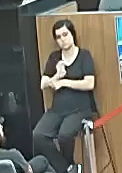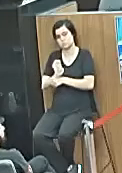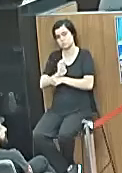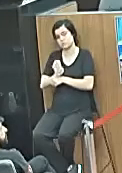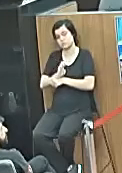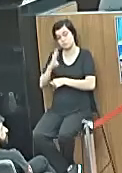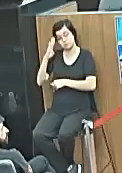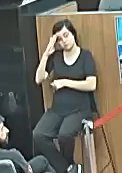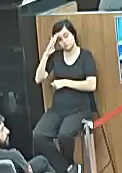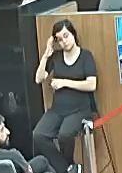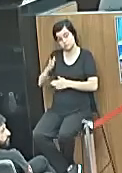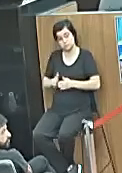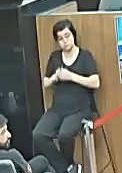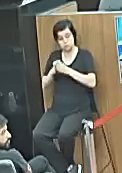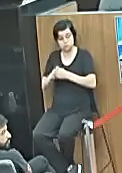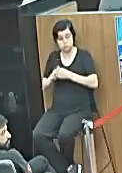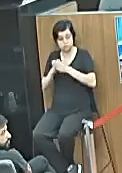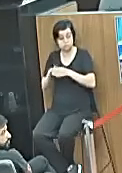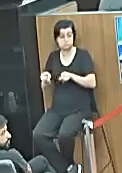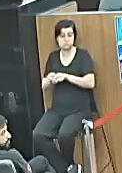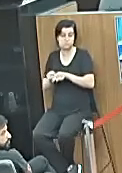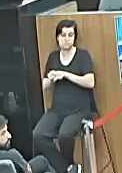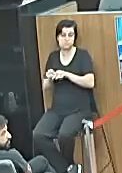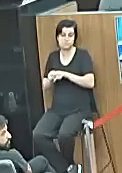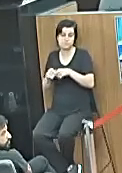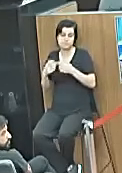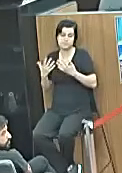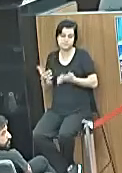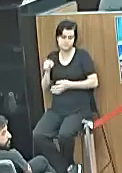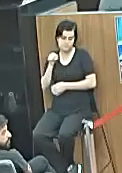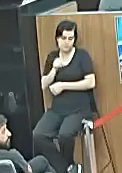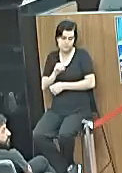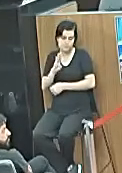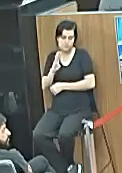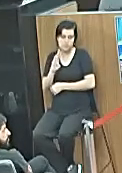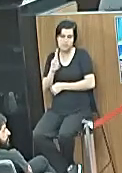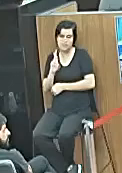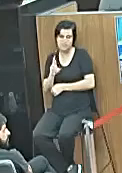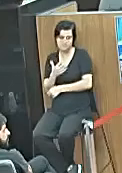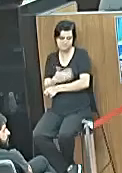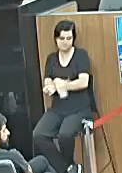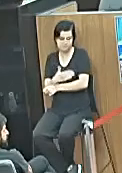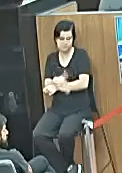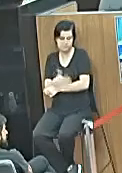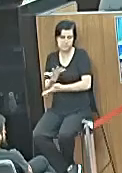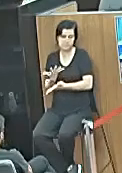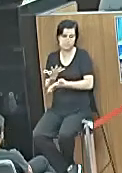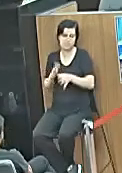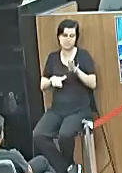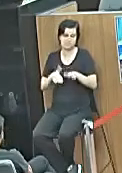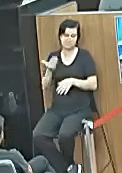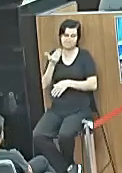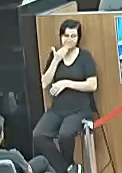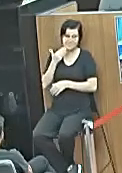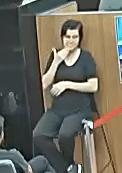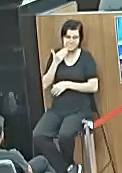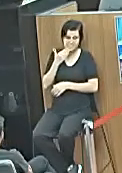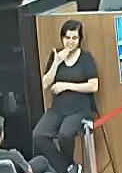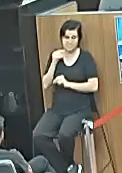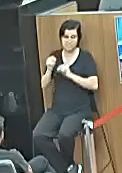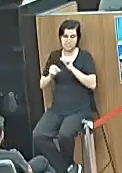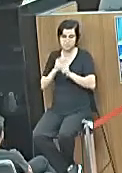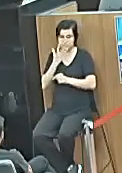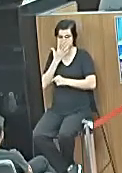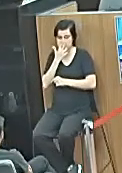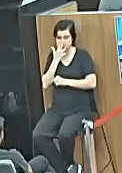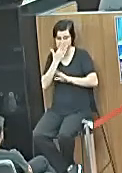para o valor que tinha em muitas vezes por causa das condições dessa br muitas vezes acaba até isolado de uma